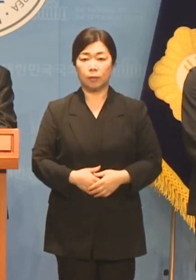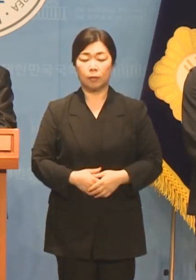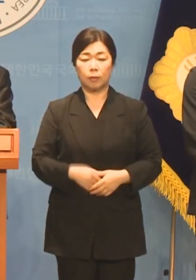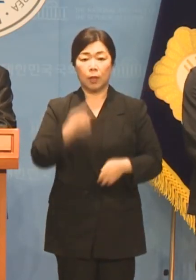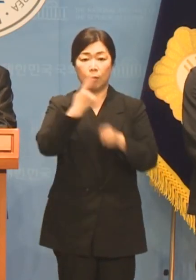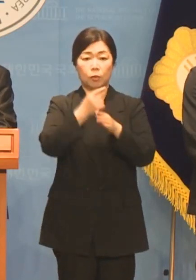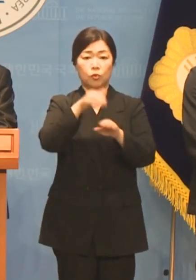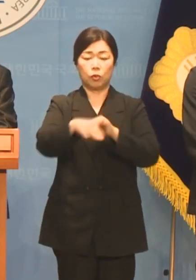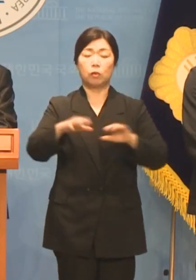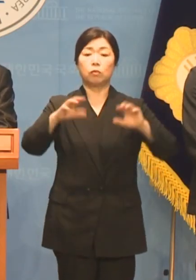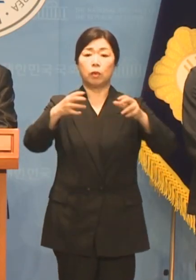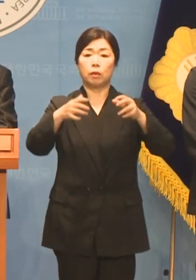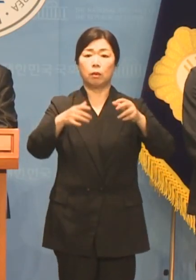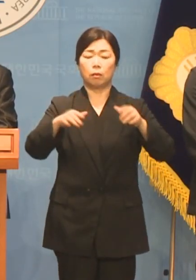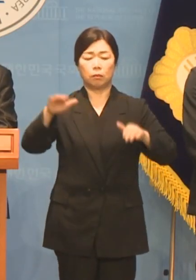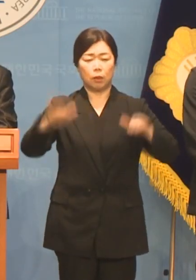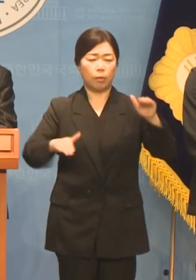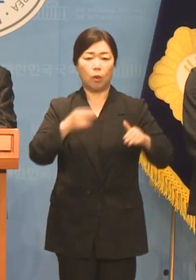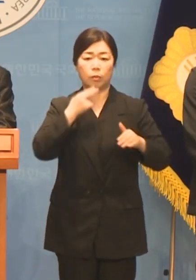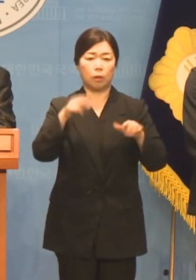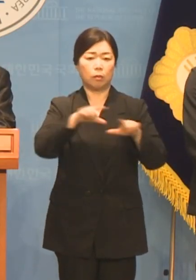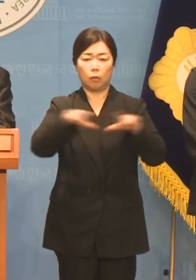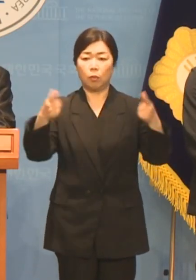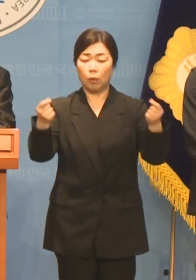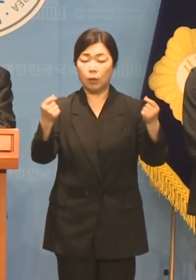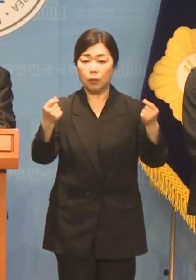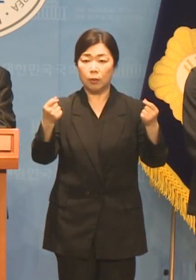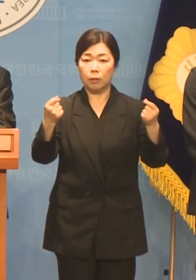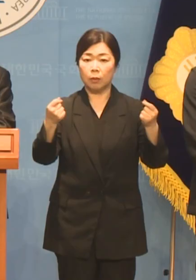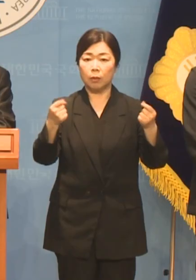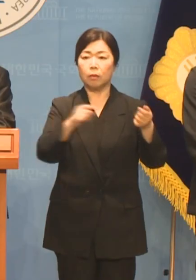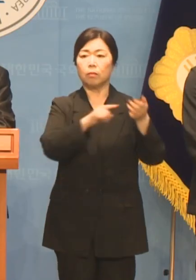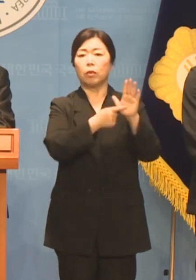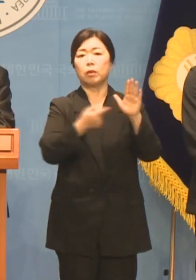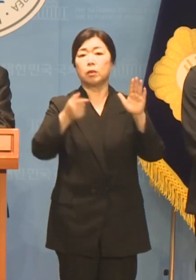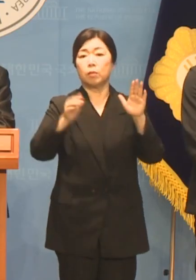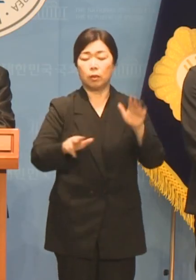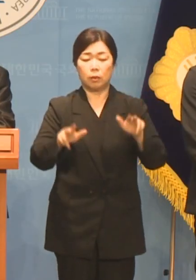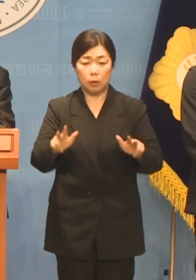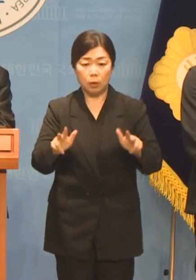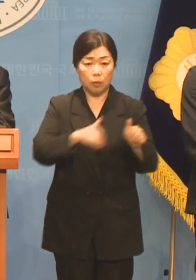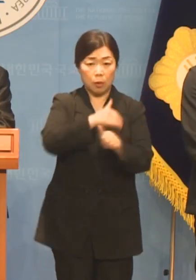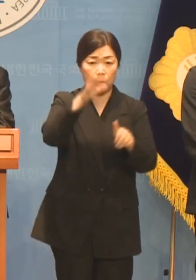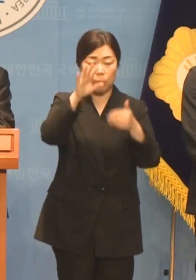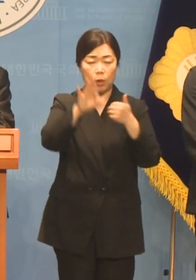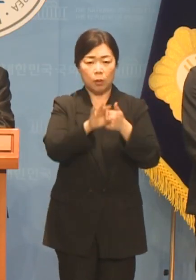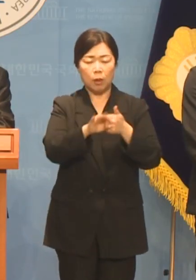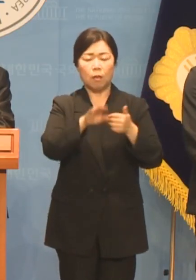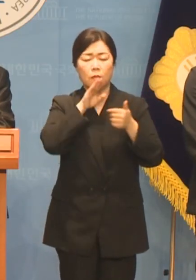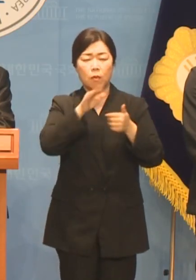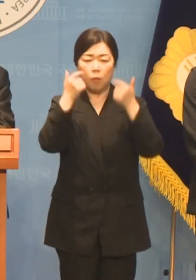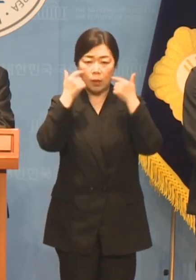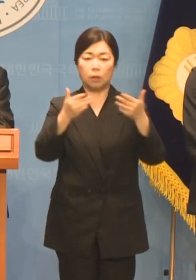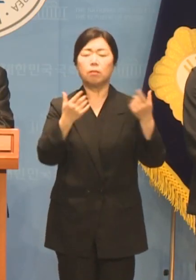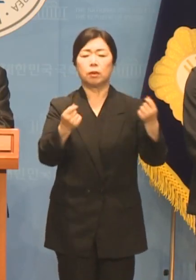민주주의 국가에서 너무나 당연하고 반론 제기가 불가능한 표현인데도 격하게 공감이 되는 이유가